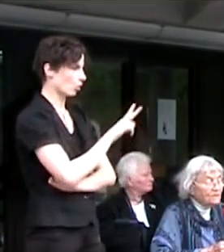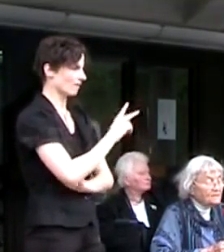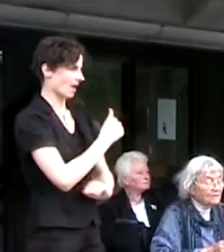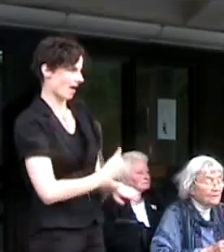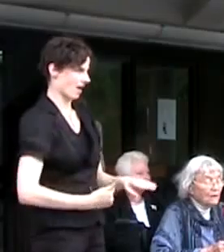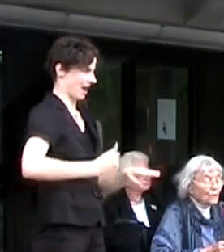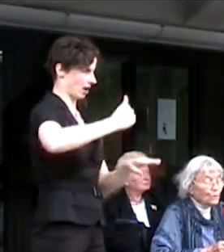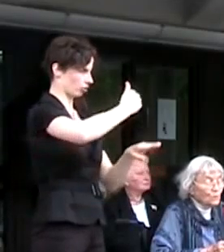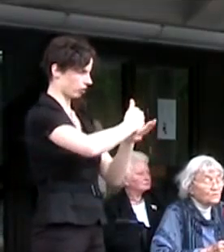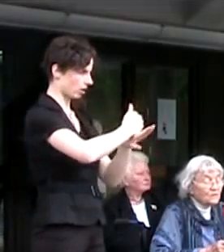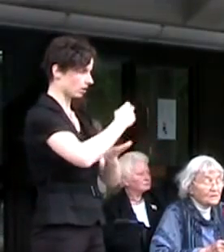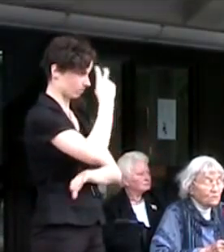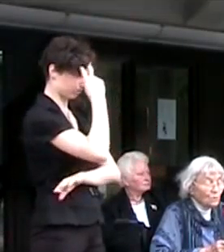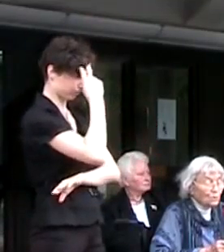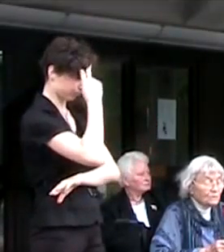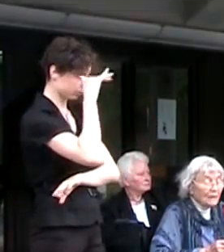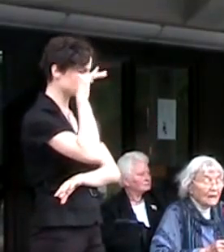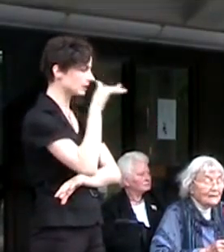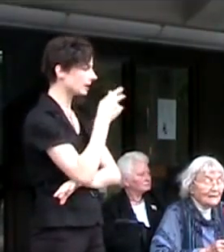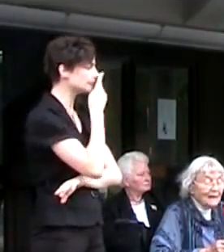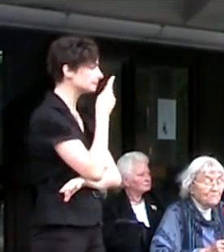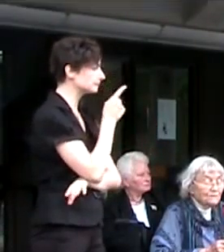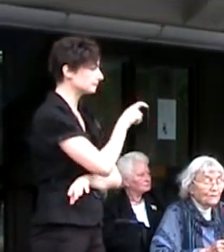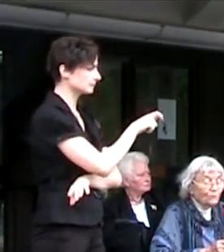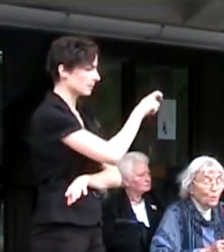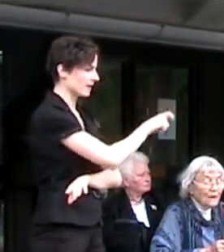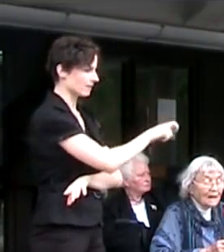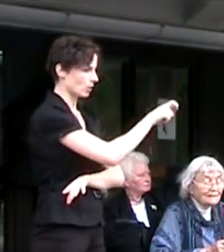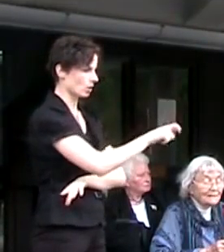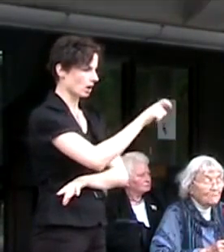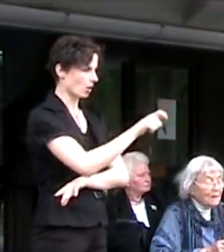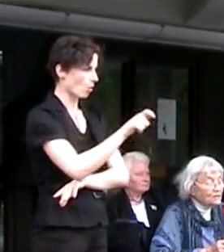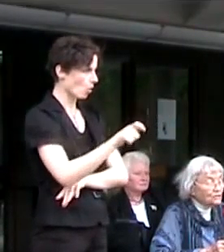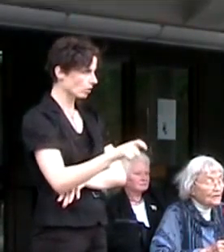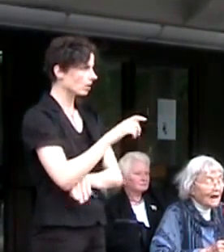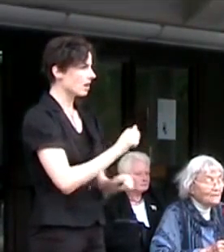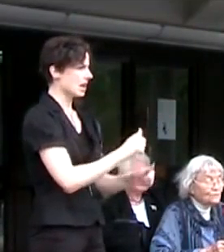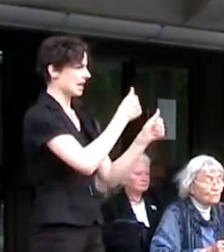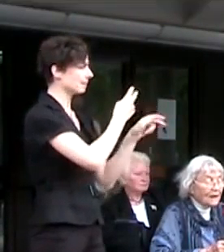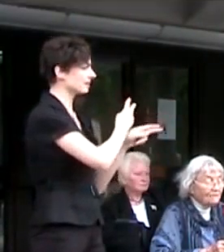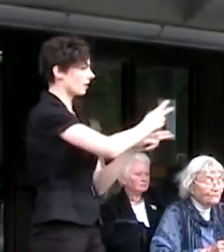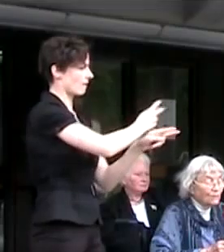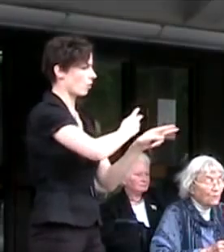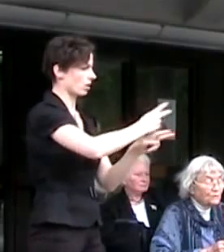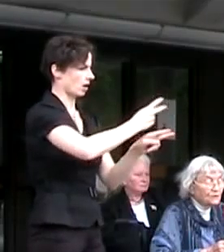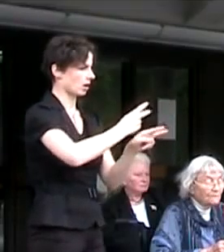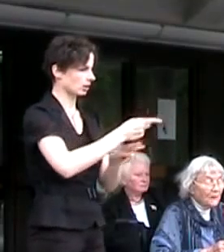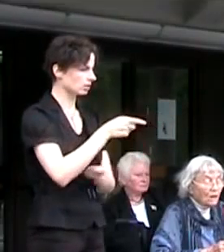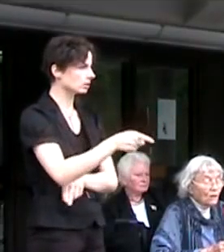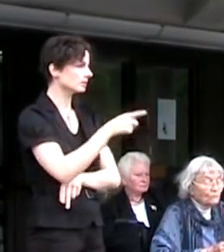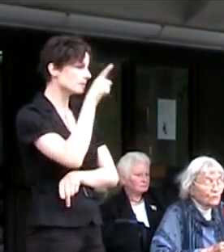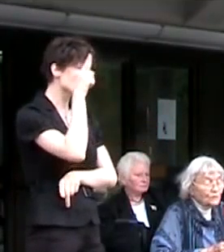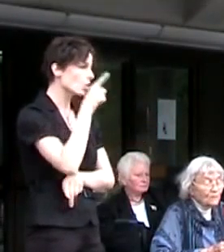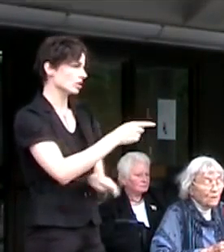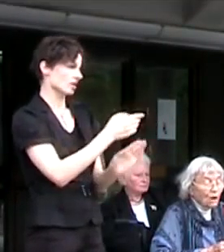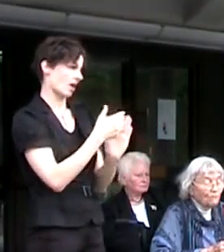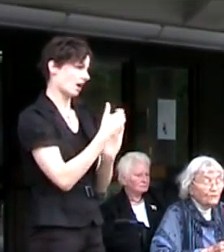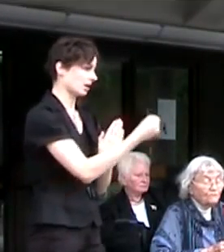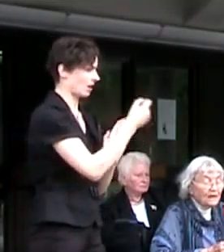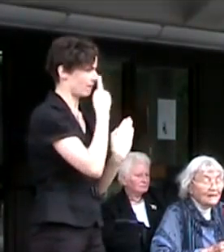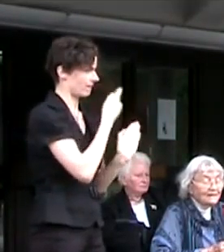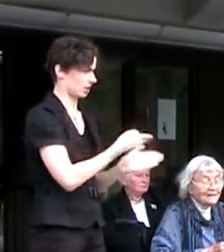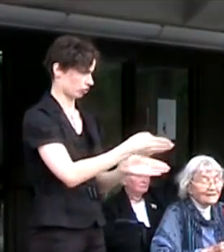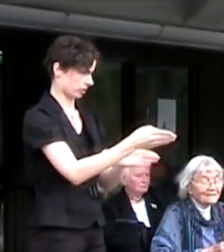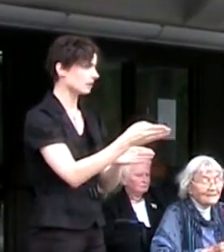heutigen Wissen rücksichtslos in die Lebensgewohnheiten der Menschen einzugreifen vermöchte, würde im